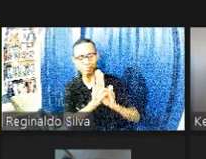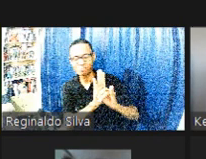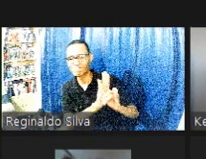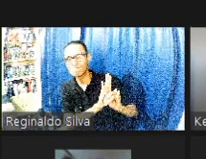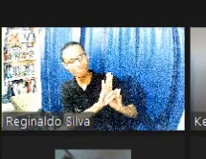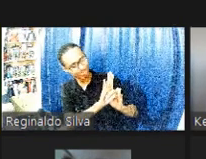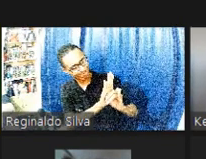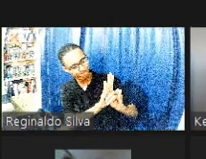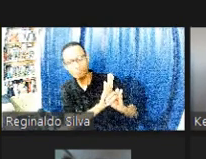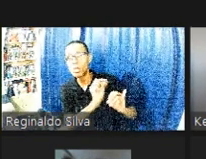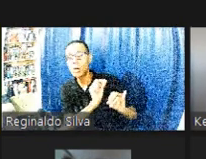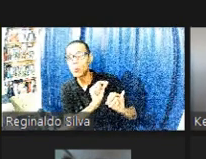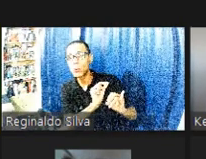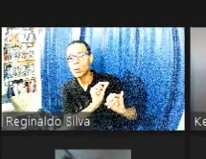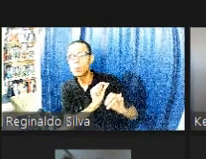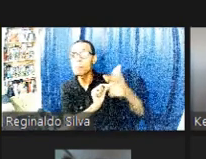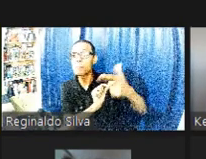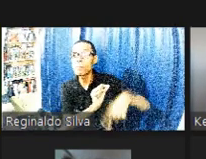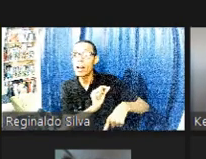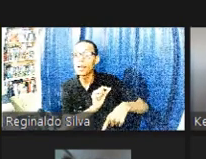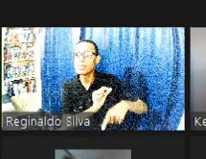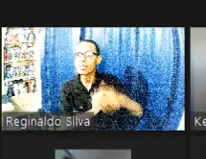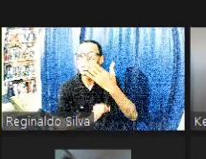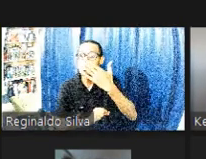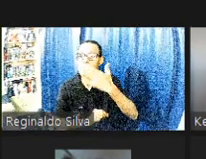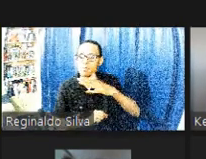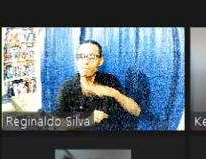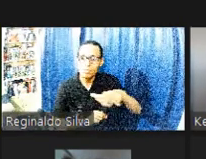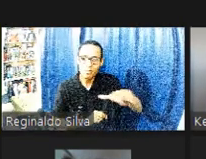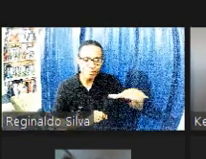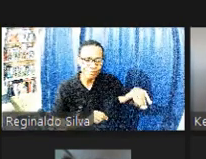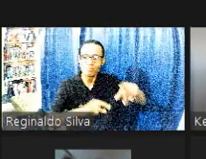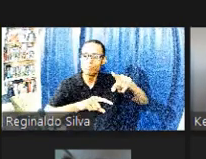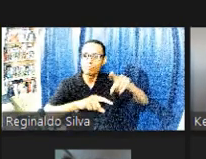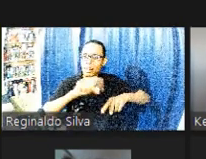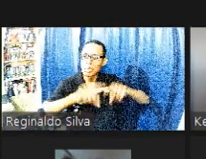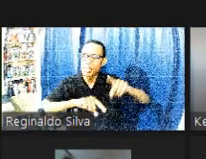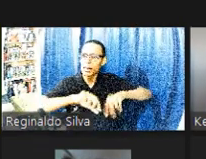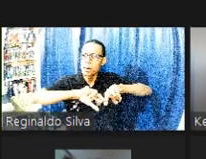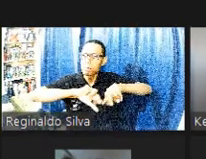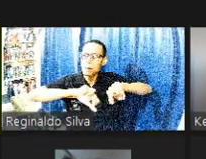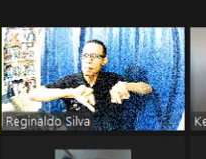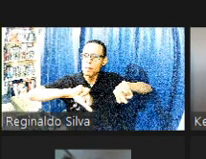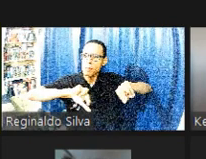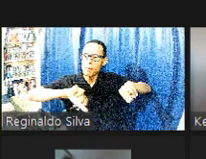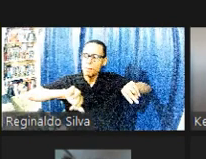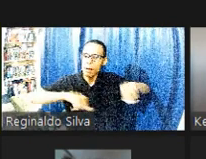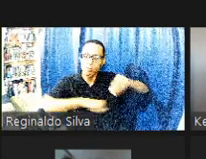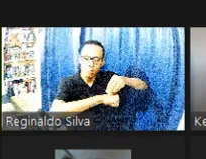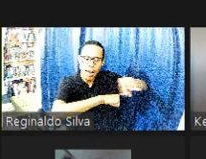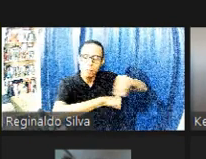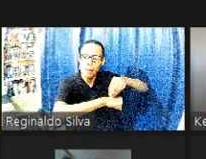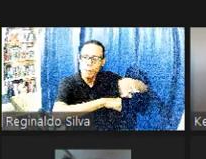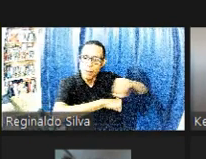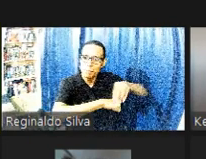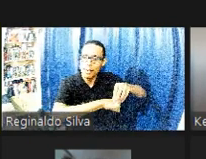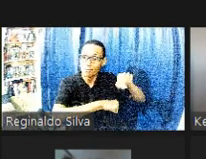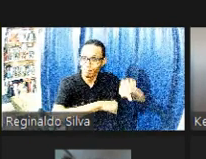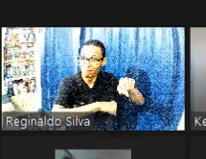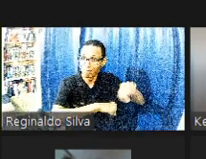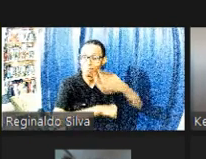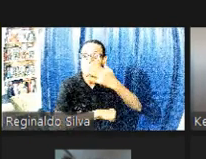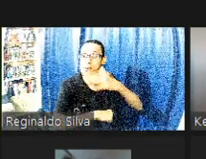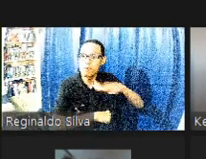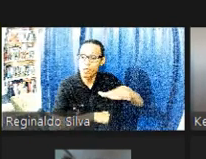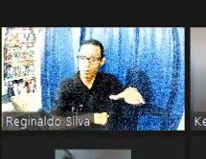crianças, né? E aí, pensando em tudo isso, primeiro nas identidades surdas, depois no público-alvo mais infantil,